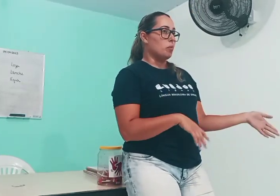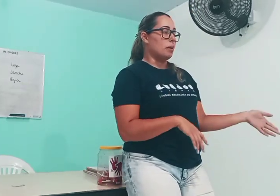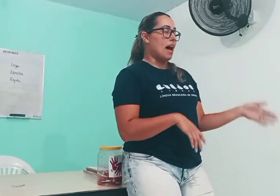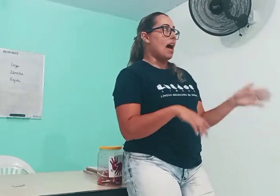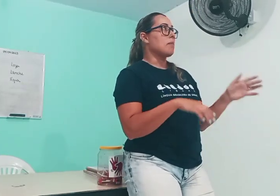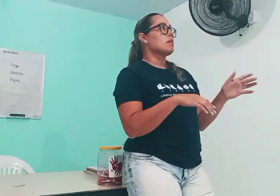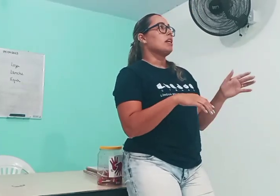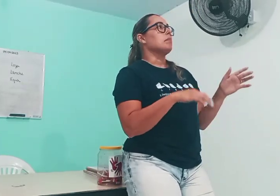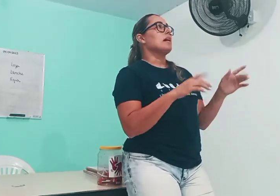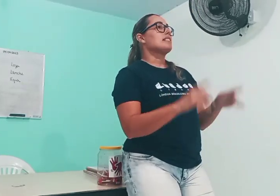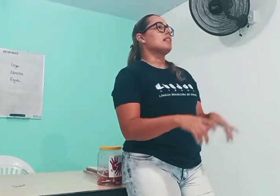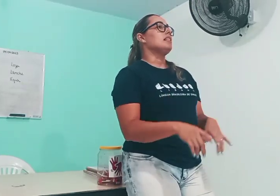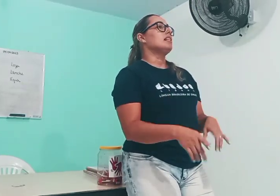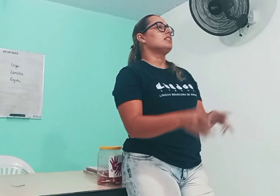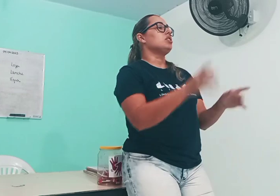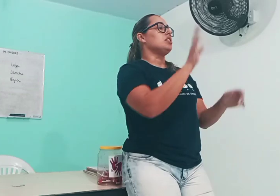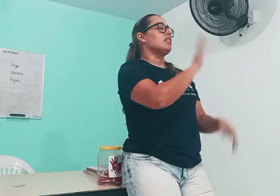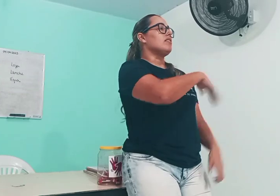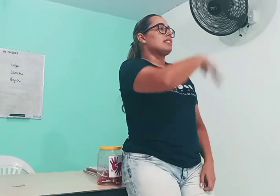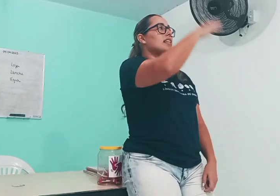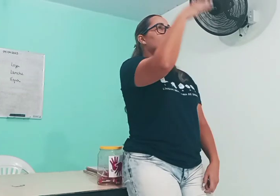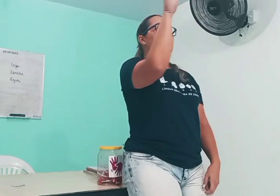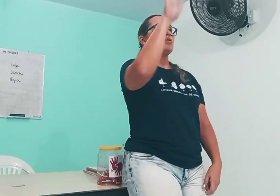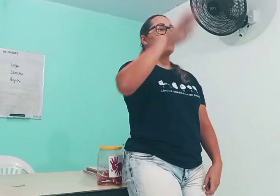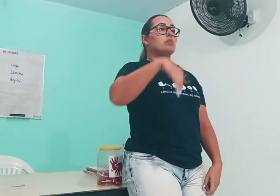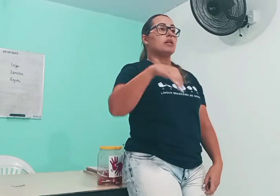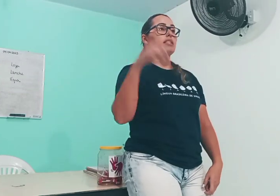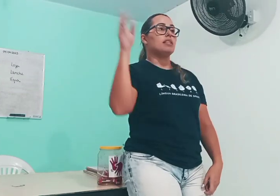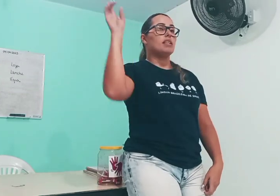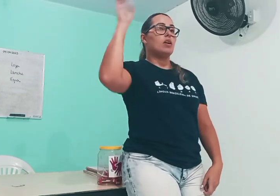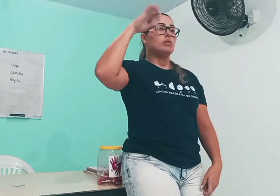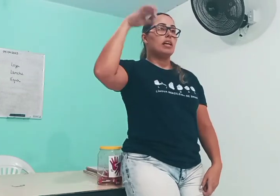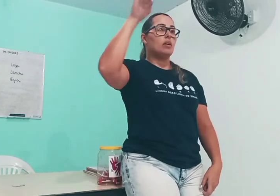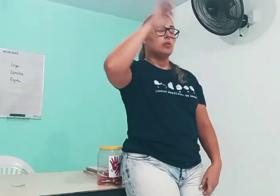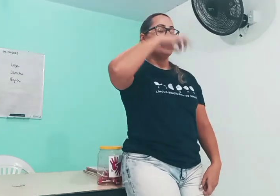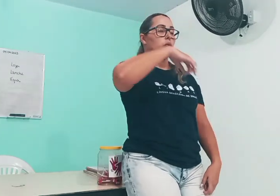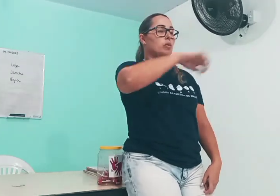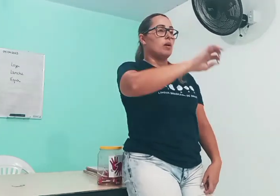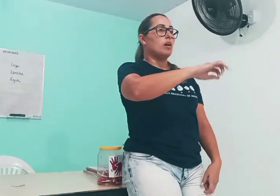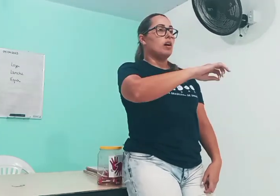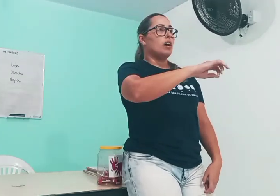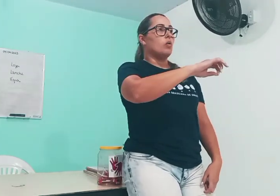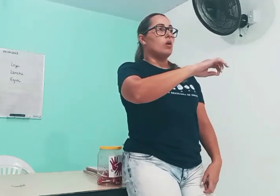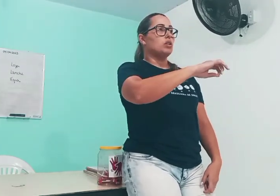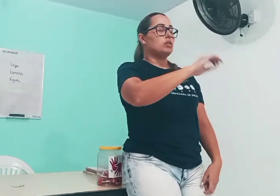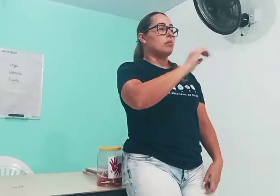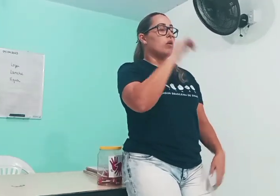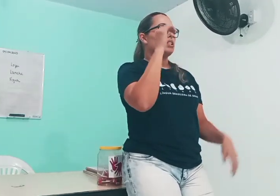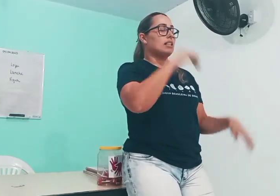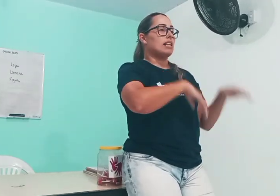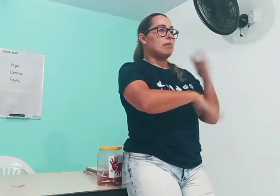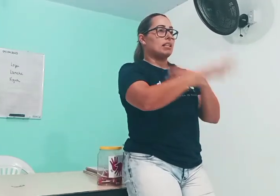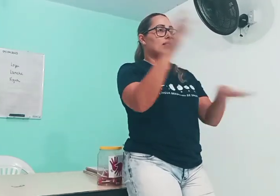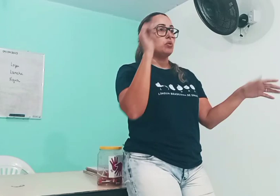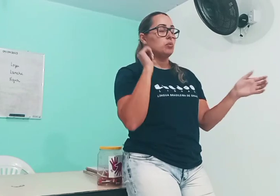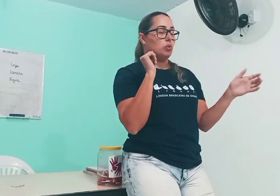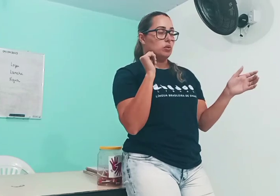podia sobrar, mas que antes tinha que fazer isso, porque senão, né, o anjo da morte ia entrar e matava todo